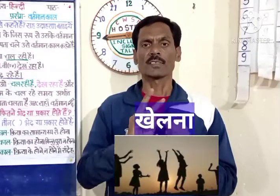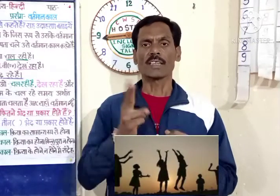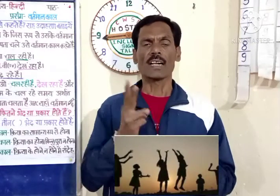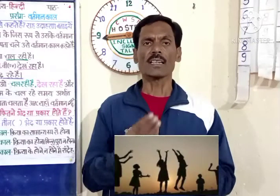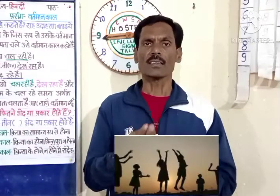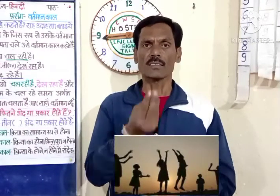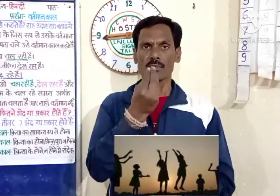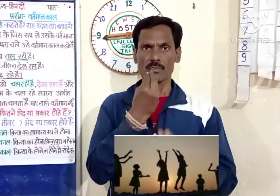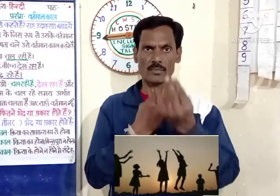या